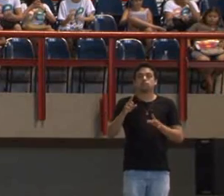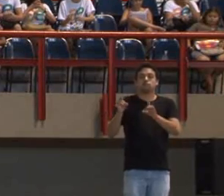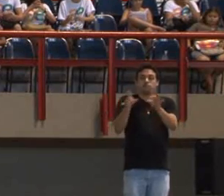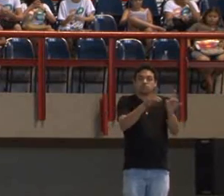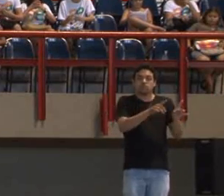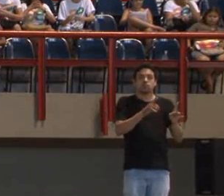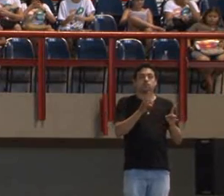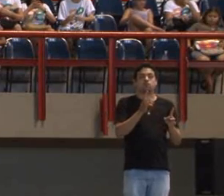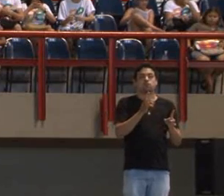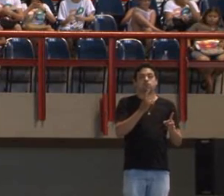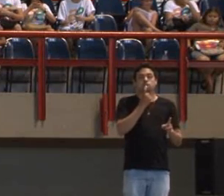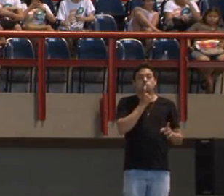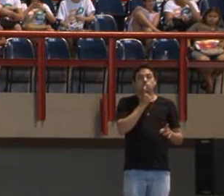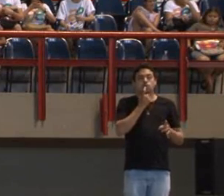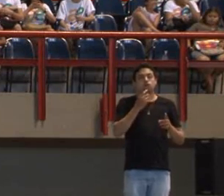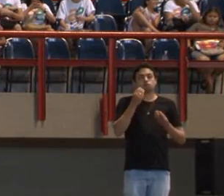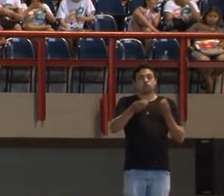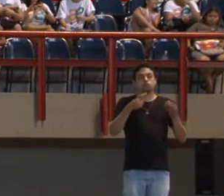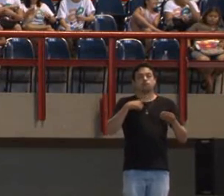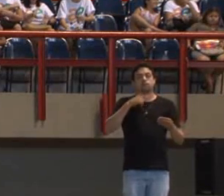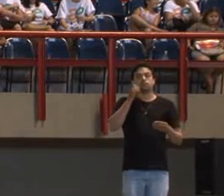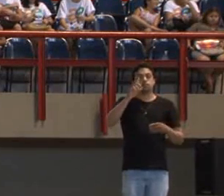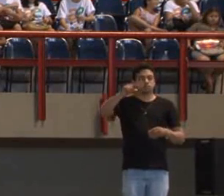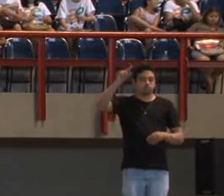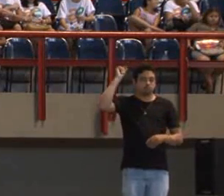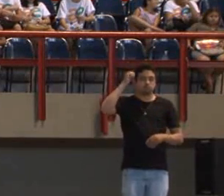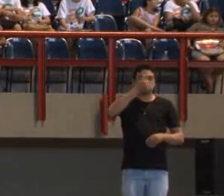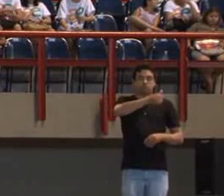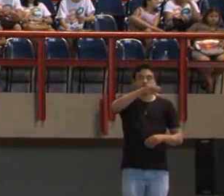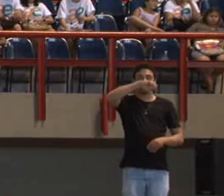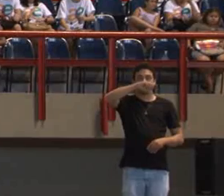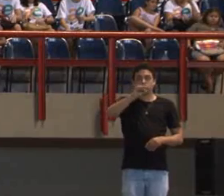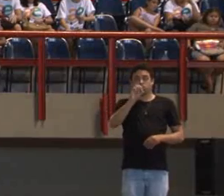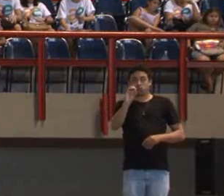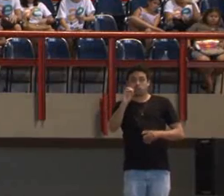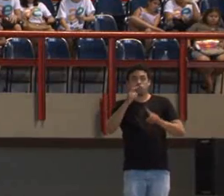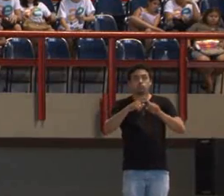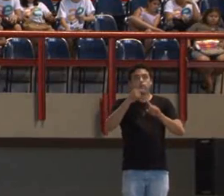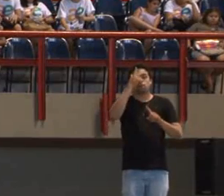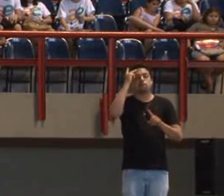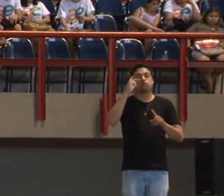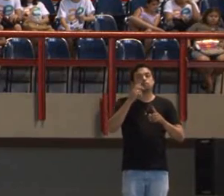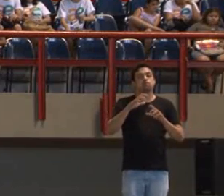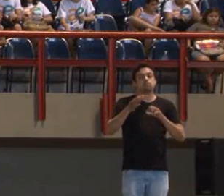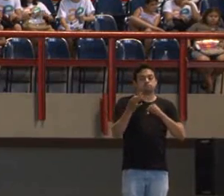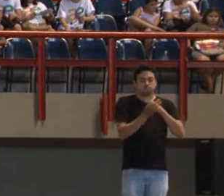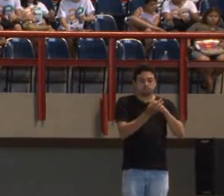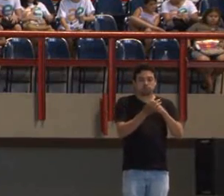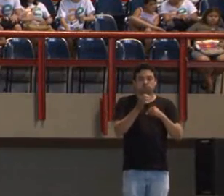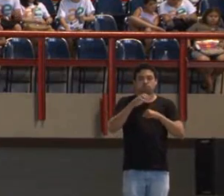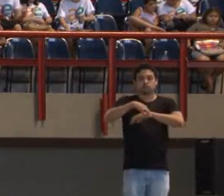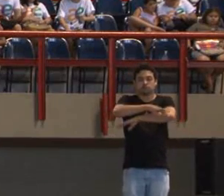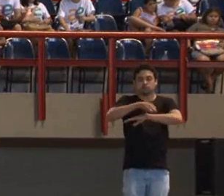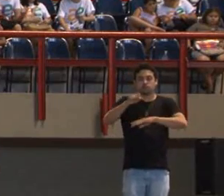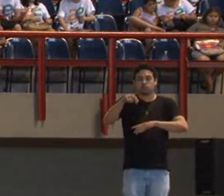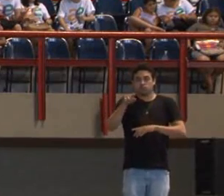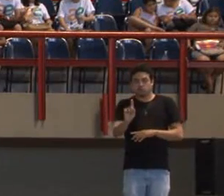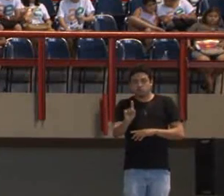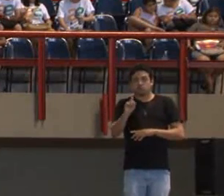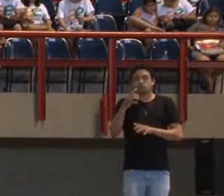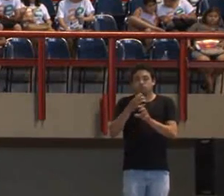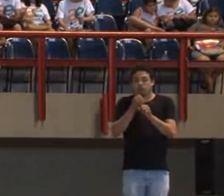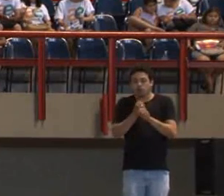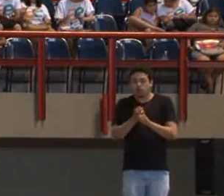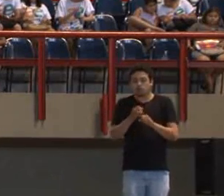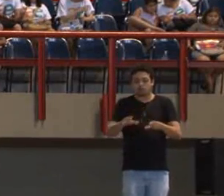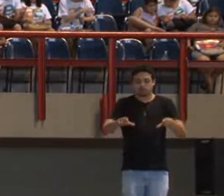suco, você vai encontrar essa história da década de 80. Porque o sujeito fazia engenharia, uma faculdade de exatas, pegava o diploma